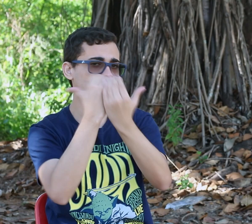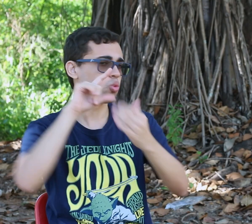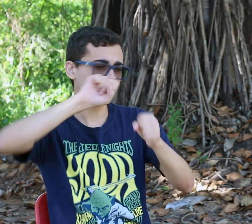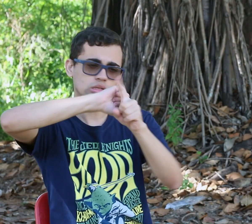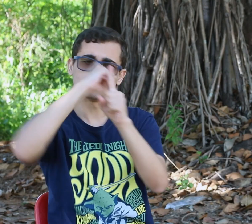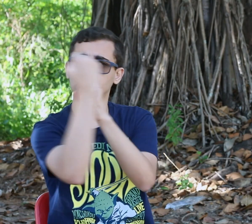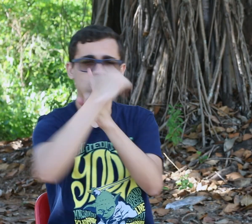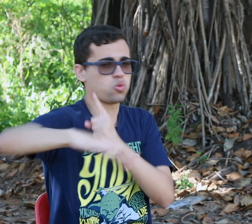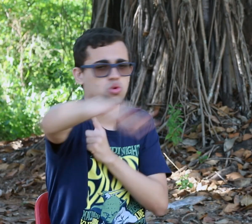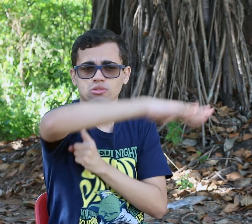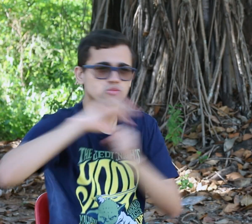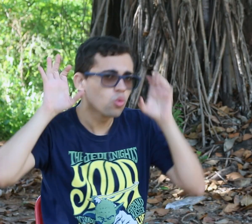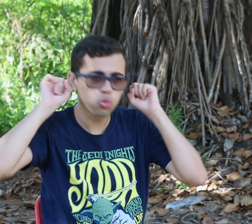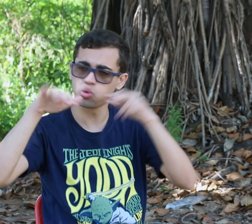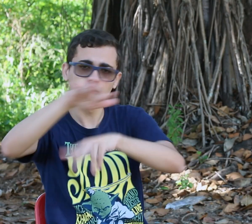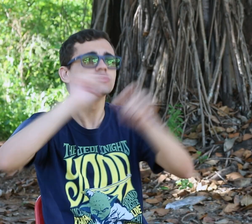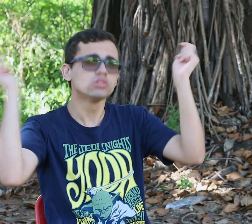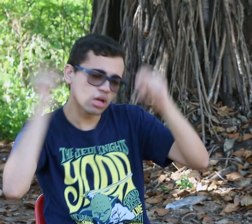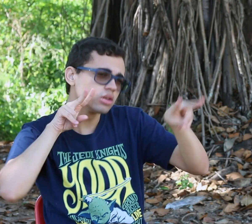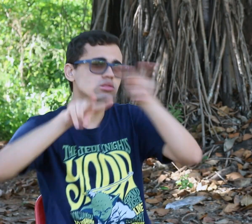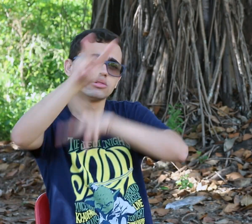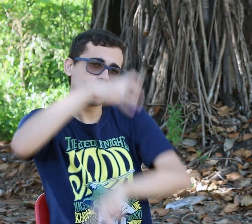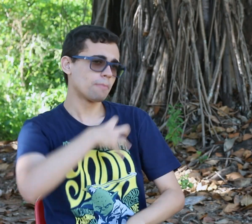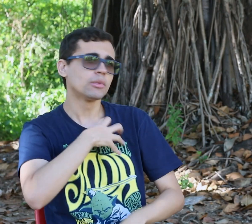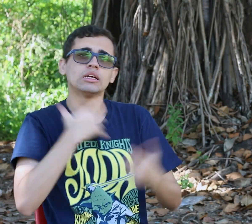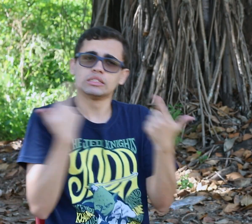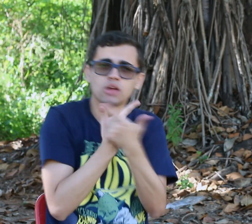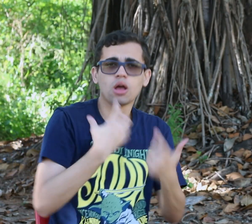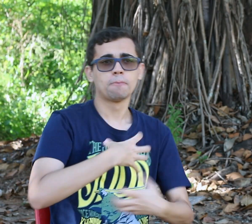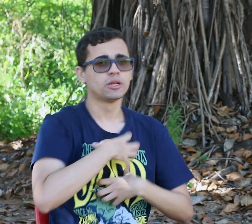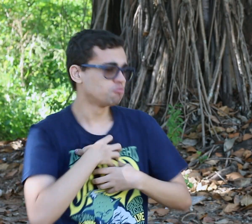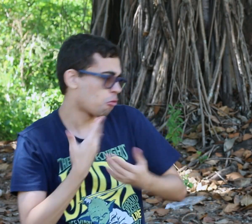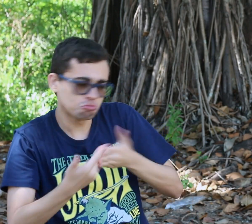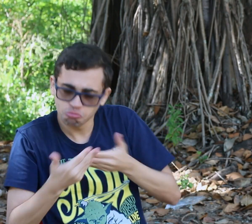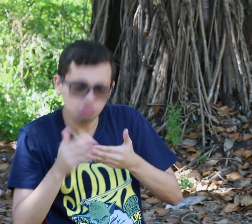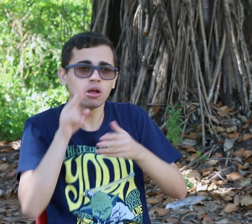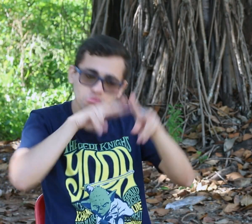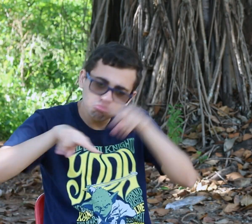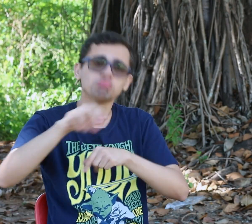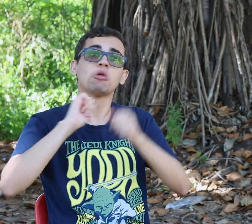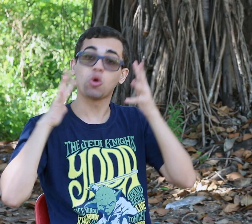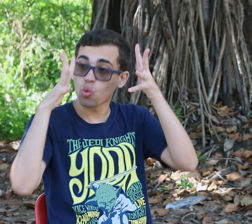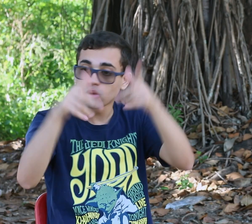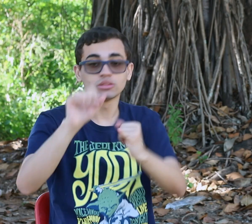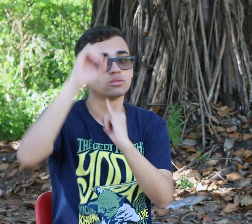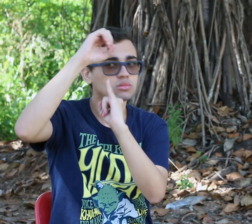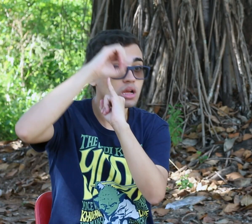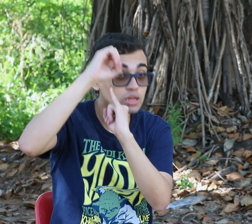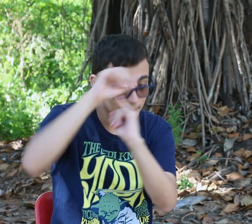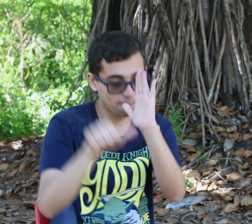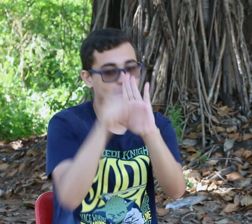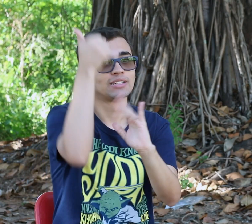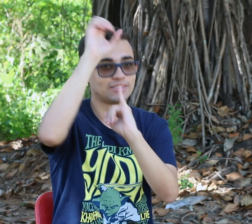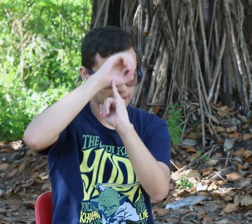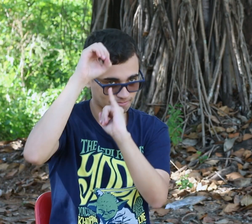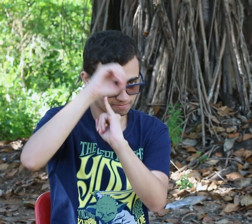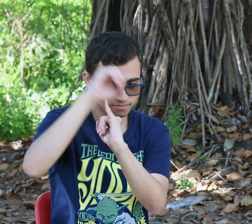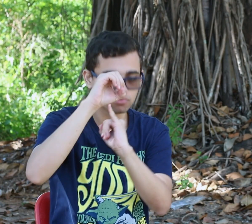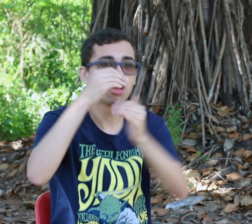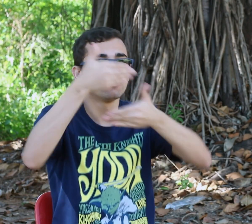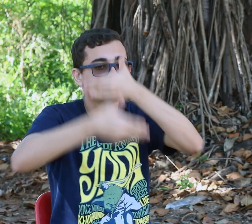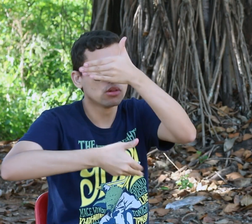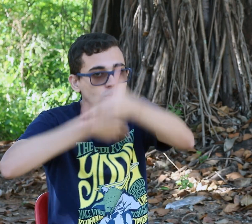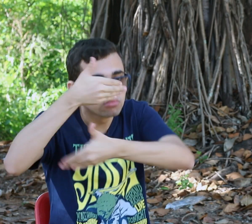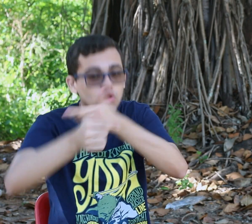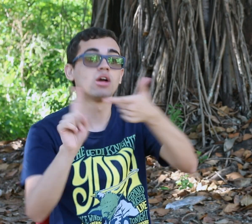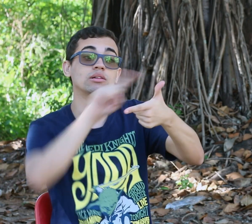a expressão facial e corporal da comunidade surda e mostra a nossa identidade, como que a gente sente, como que o mundo pode nos ver.